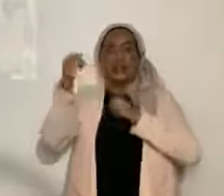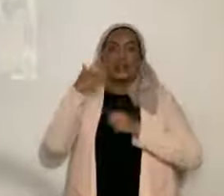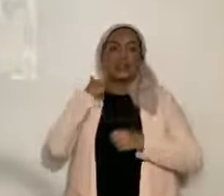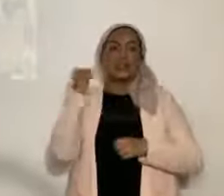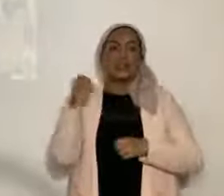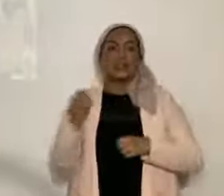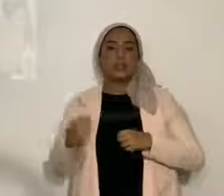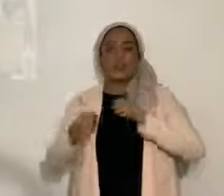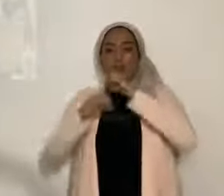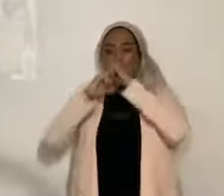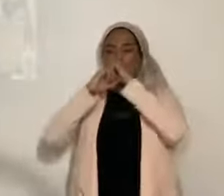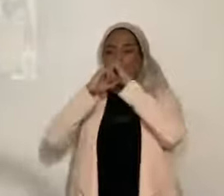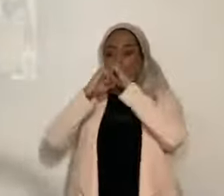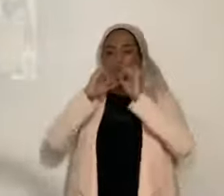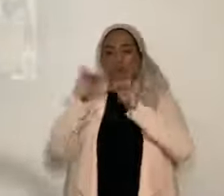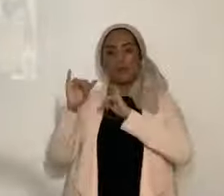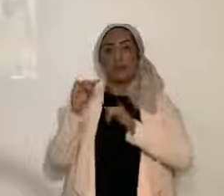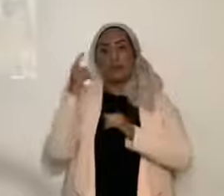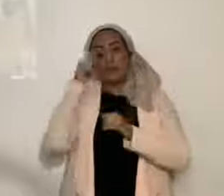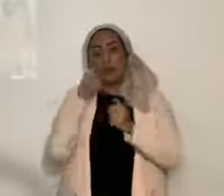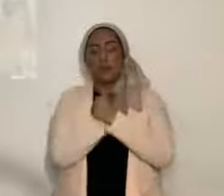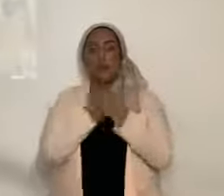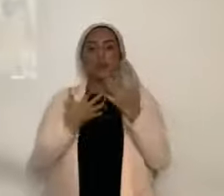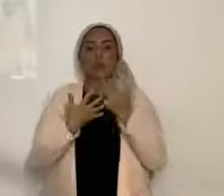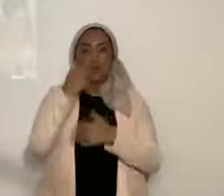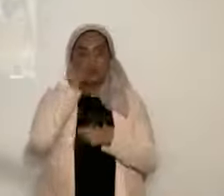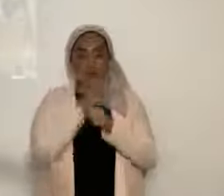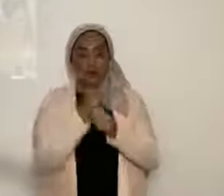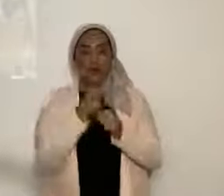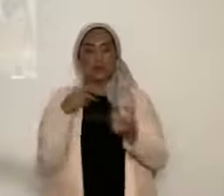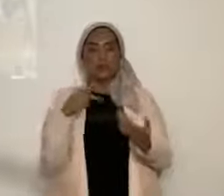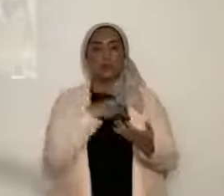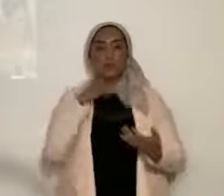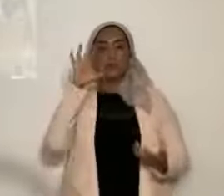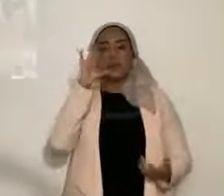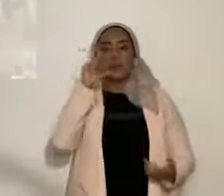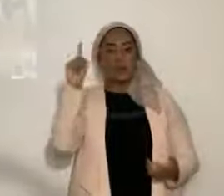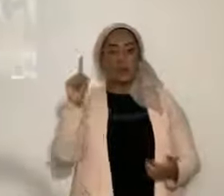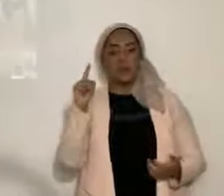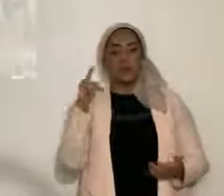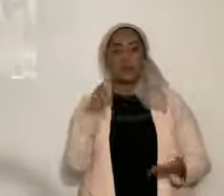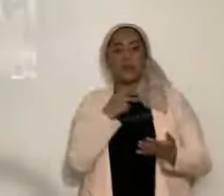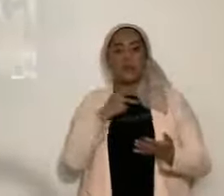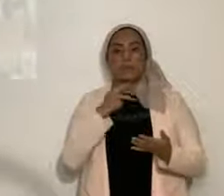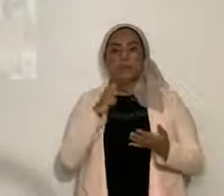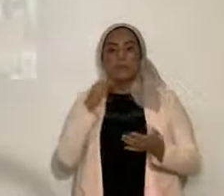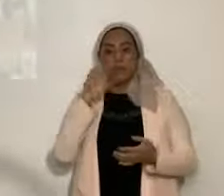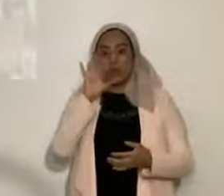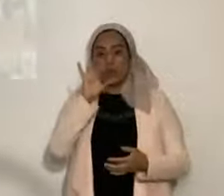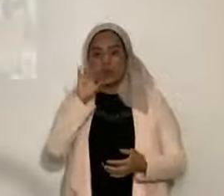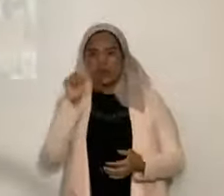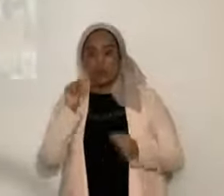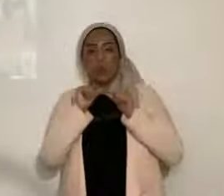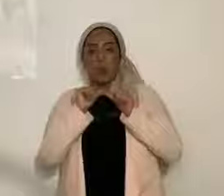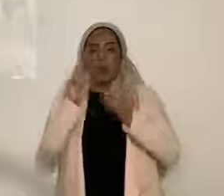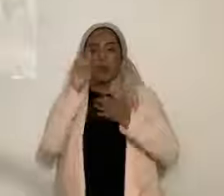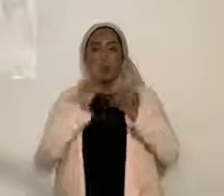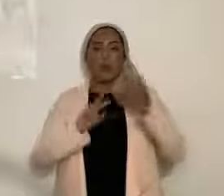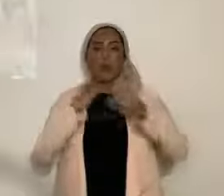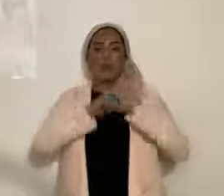plata. Ahora, por amor a los muy nuevecitos, vamos al Salmo 81. Este salmo se lee en la fiesta de Rosh Hodes,